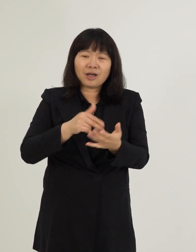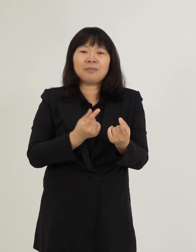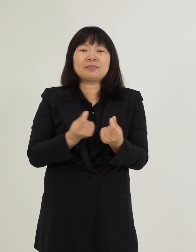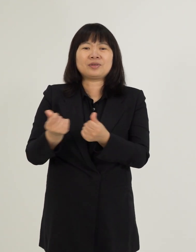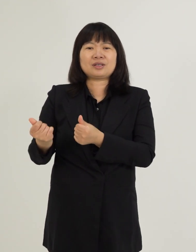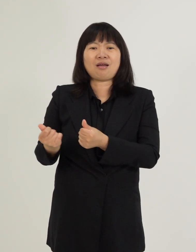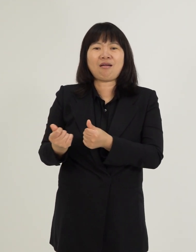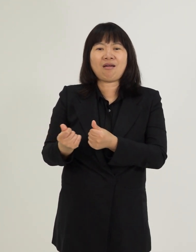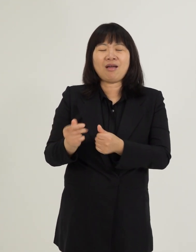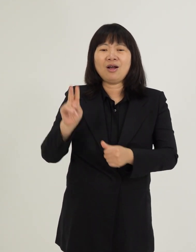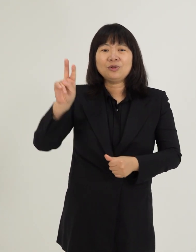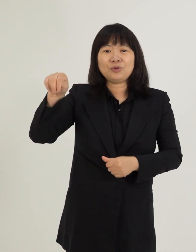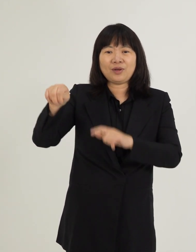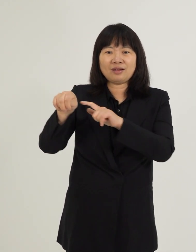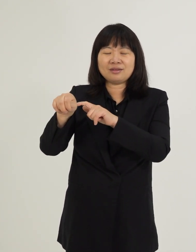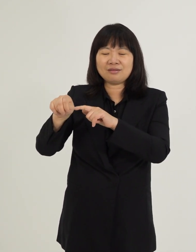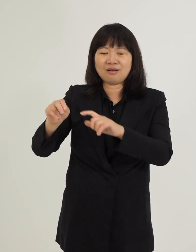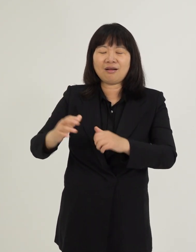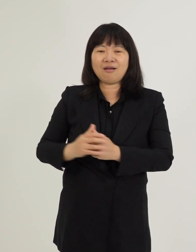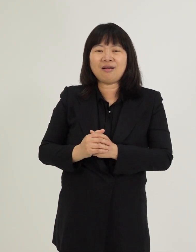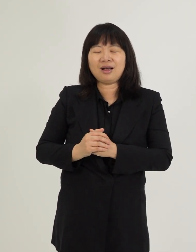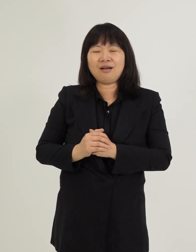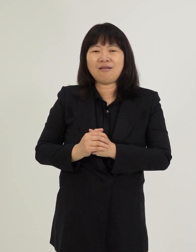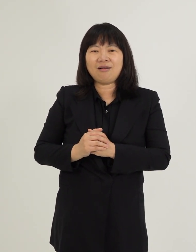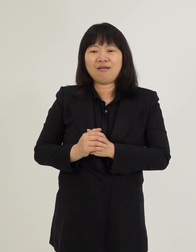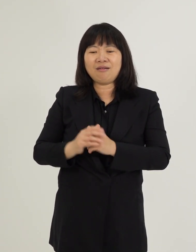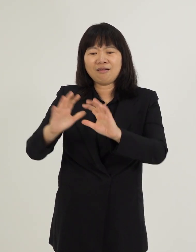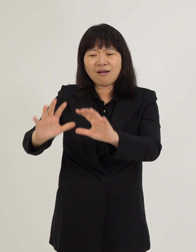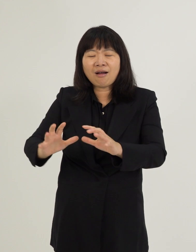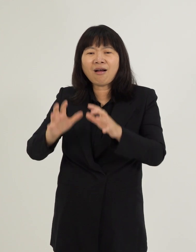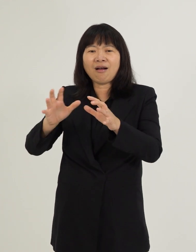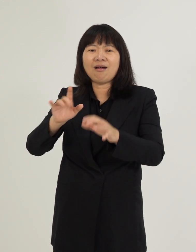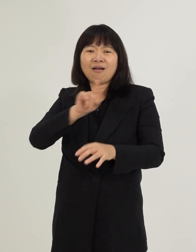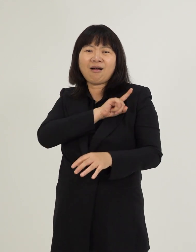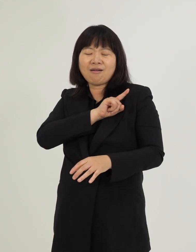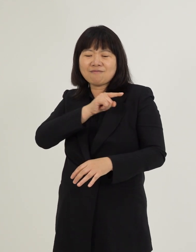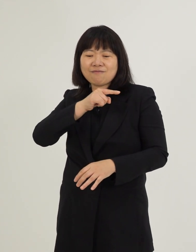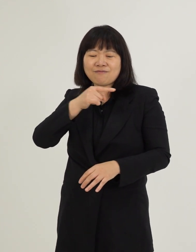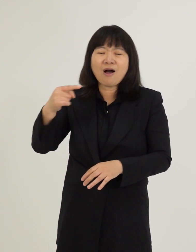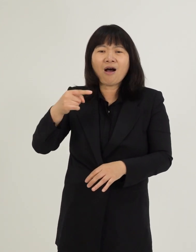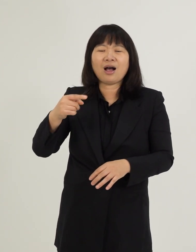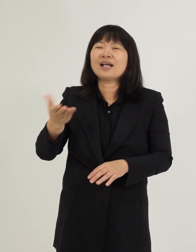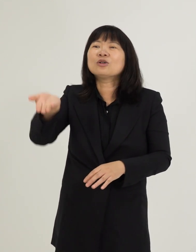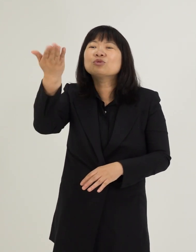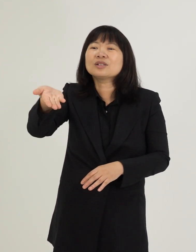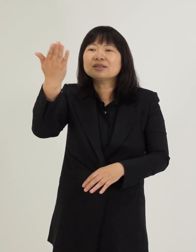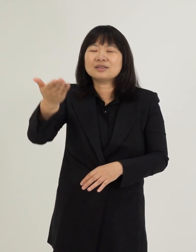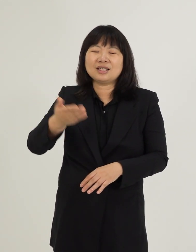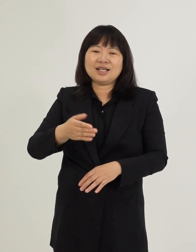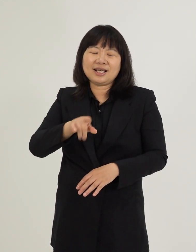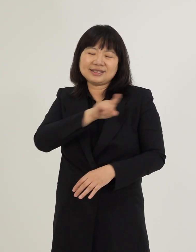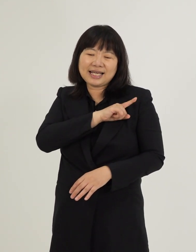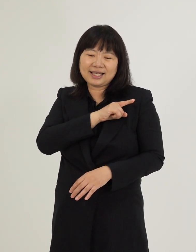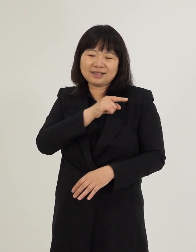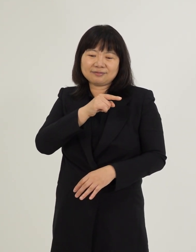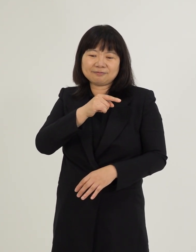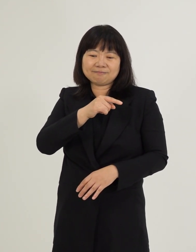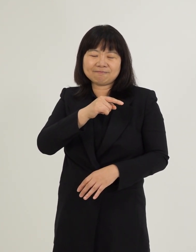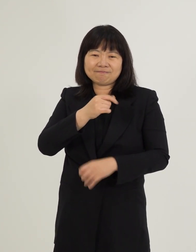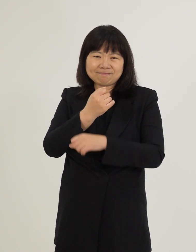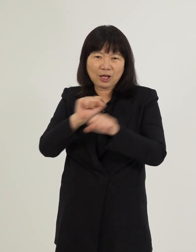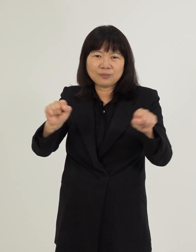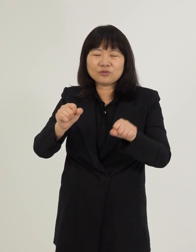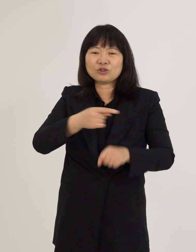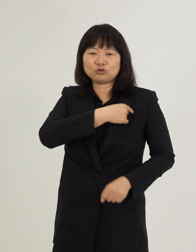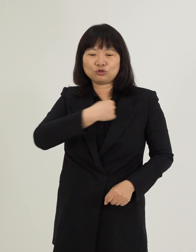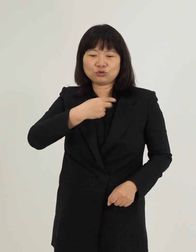위에는 세계에서 제일 큰 땅덩어리를 가진 인구 대국 중국이 있죠. 그 아래는